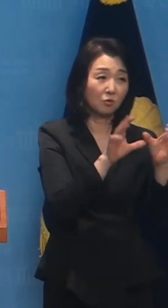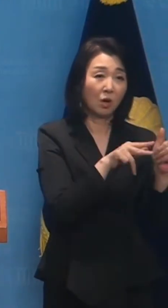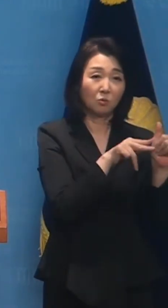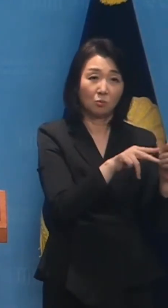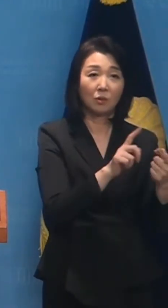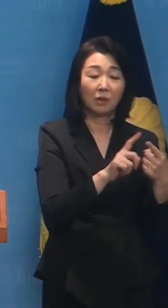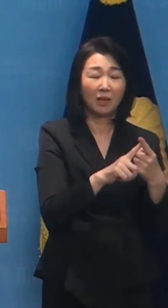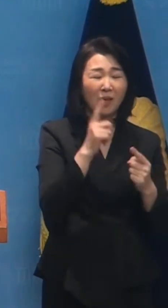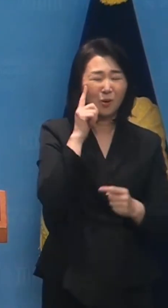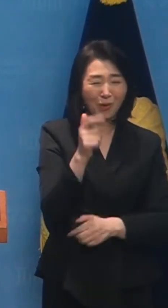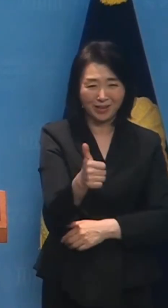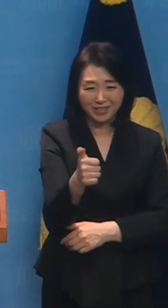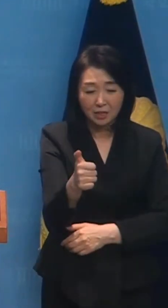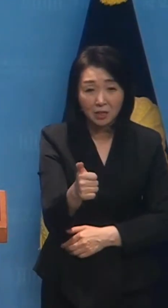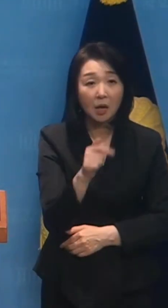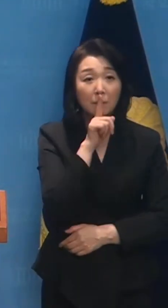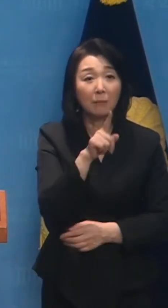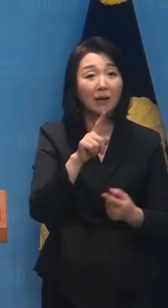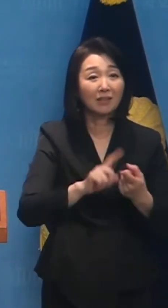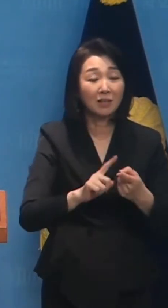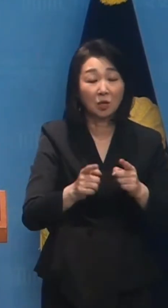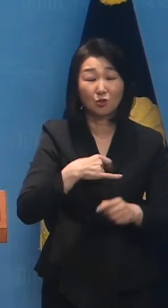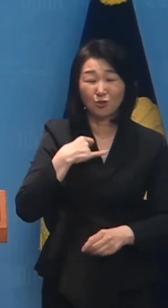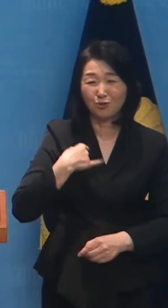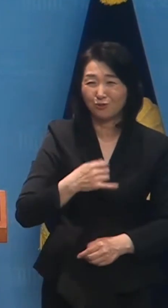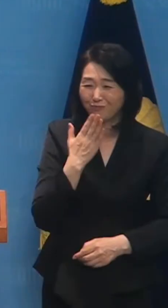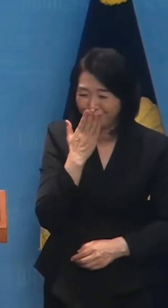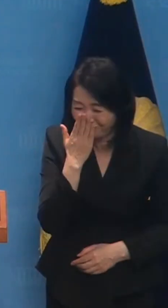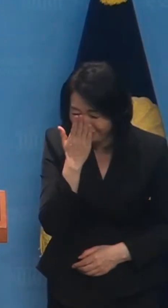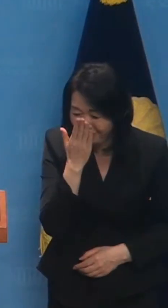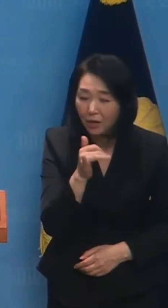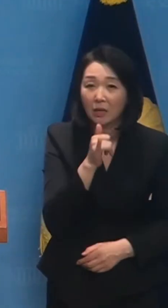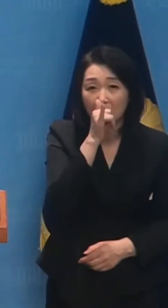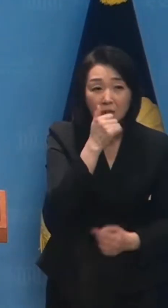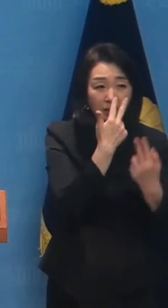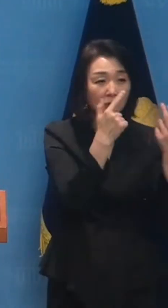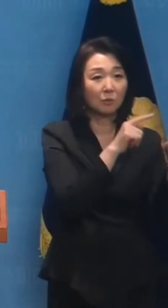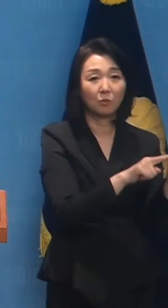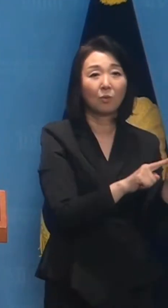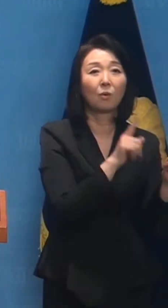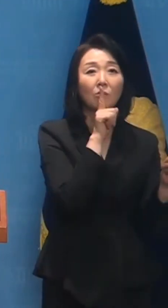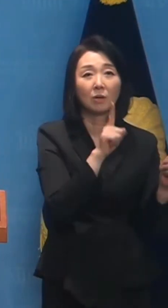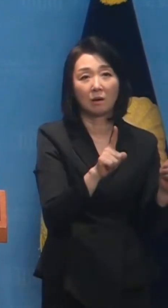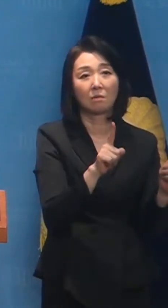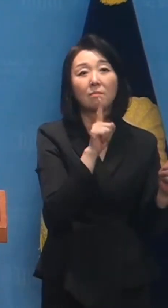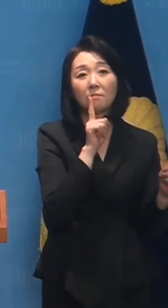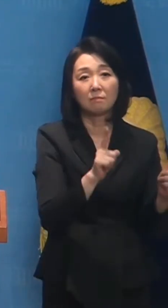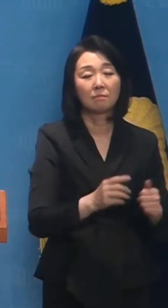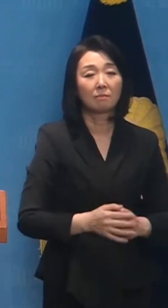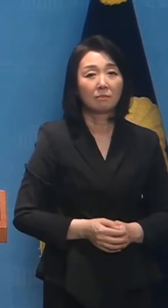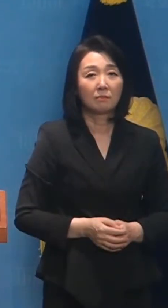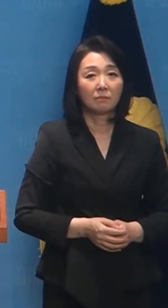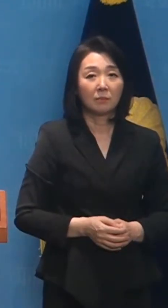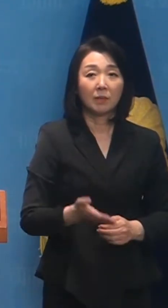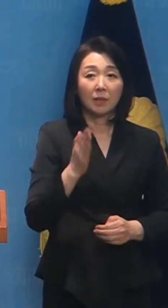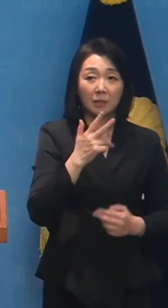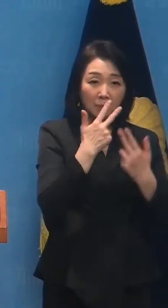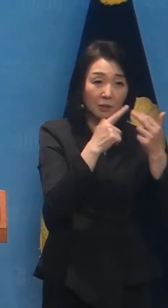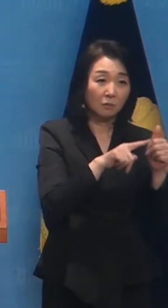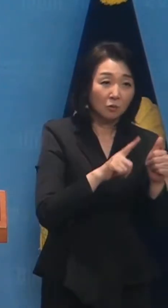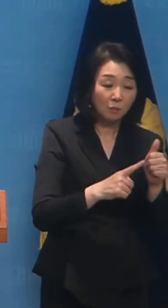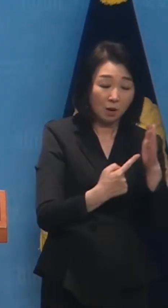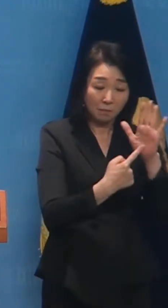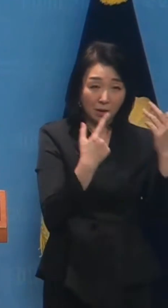후보의 쎄쎄 발언에 대해 여전히 중국몽에 빠져있는 이재명 후보라고 주장하였습니다. 그러나 이재명